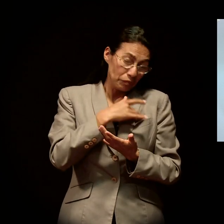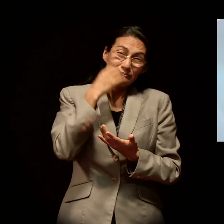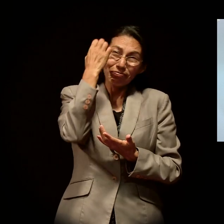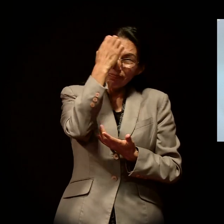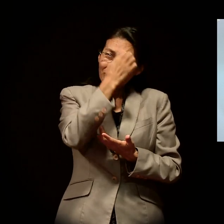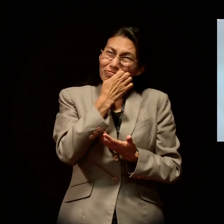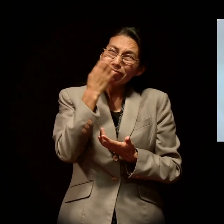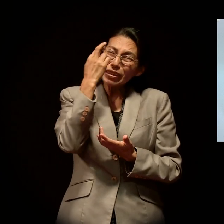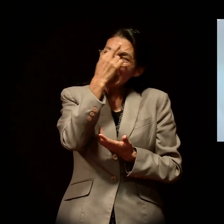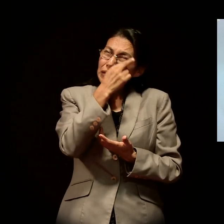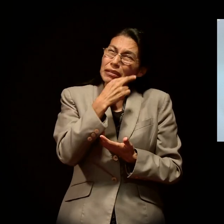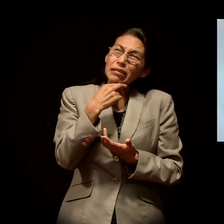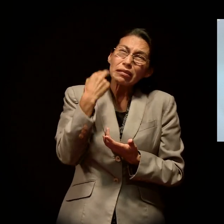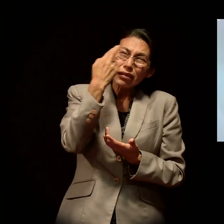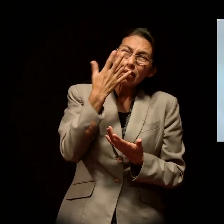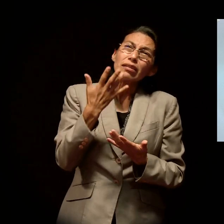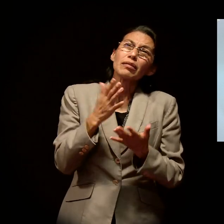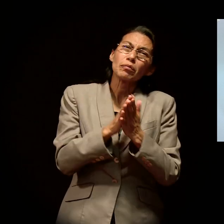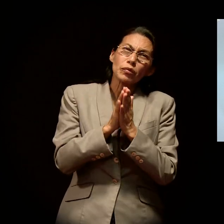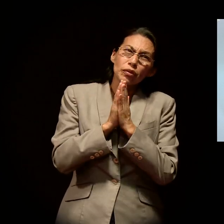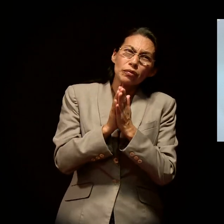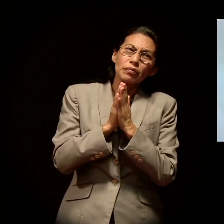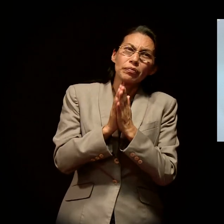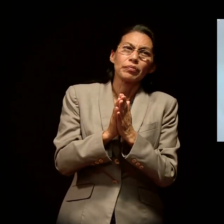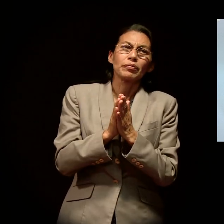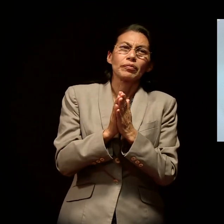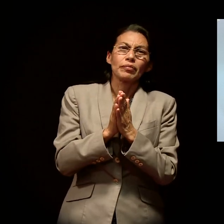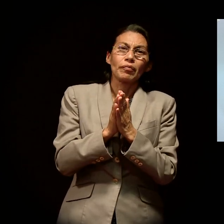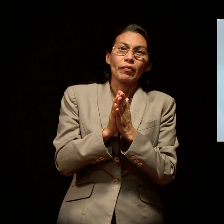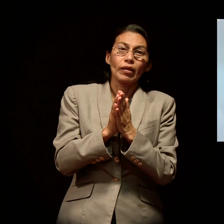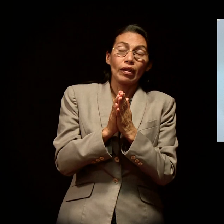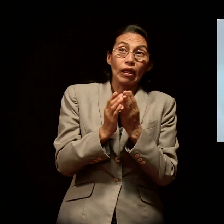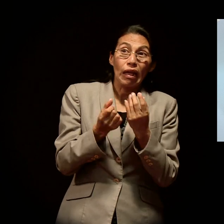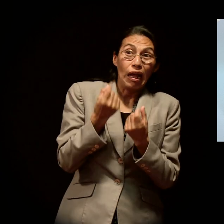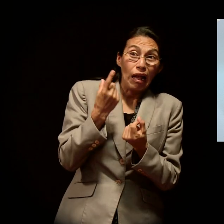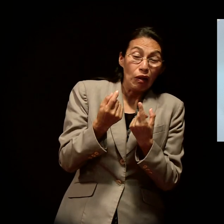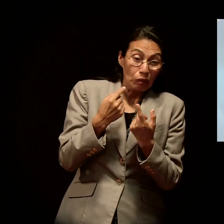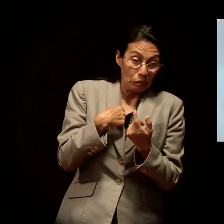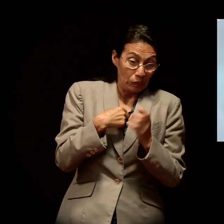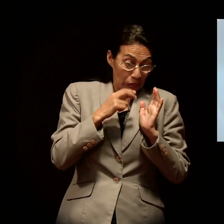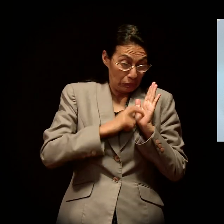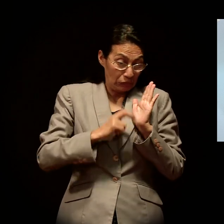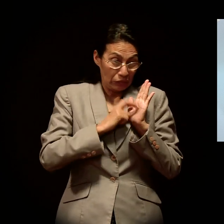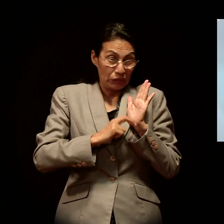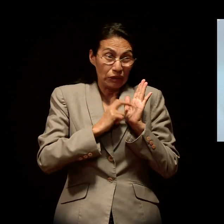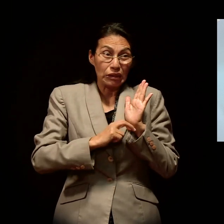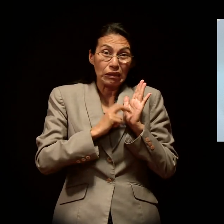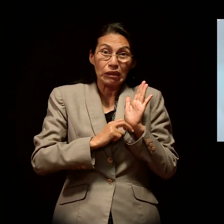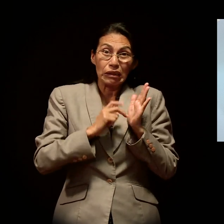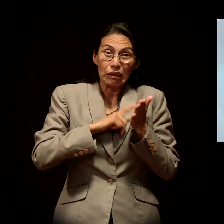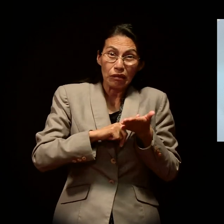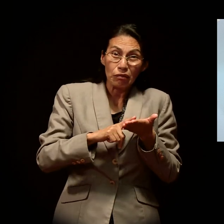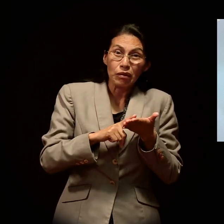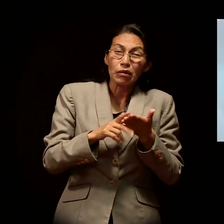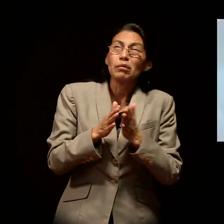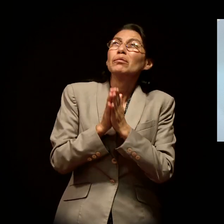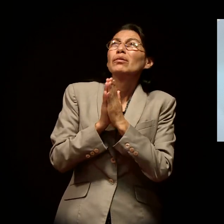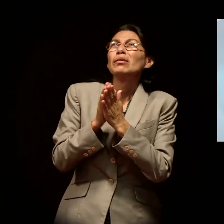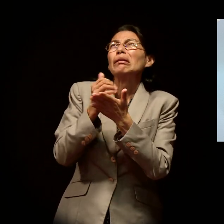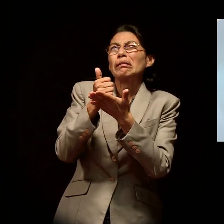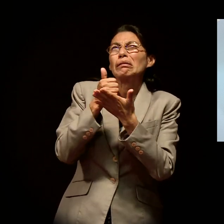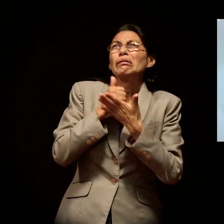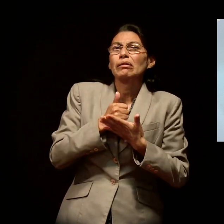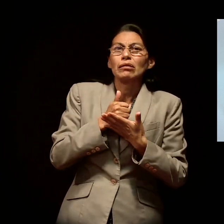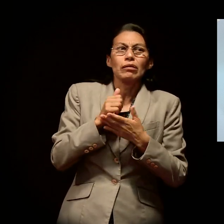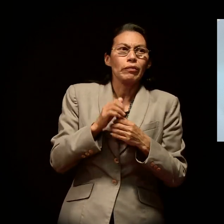nuestro corazón Y que si hay alguna situación que debe ser limpiado hay que limpiarlo para que nuestra